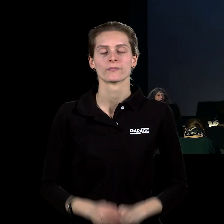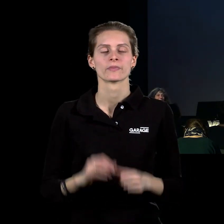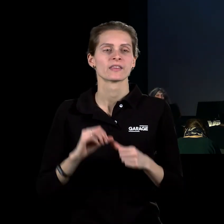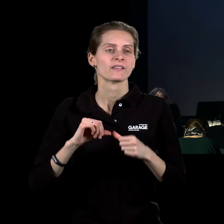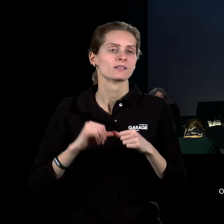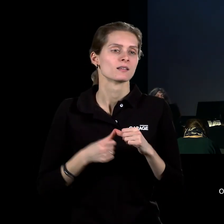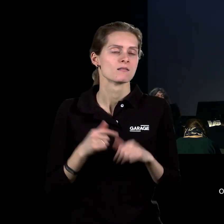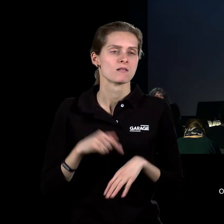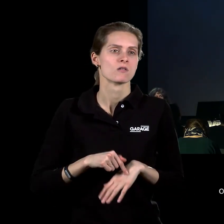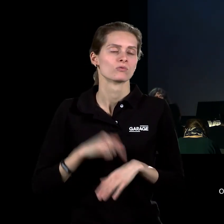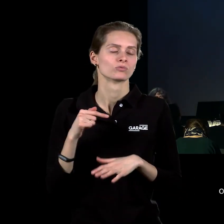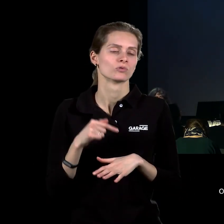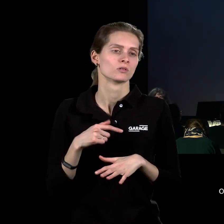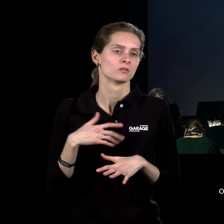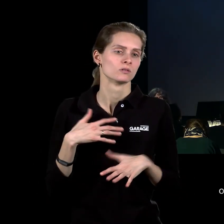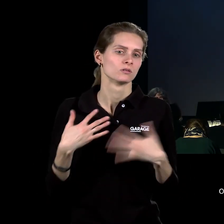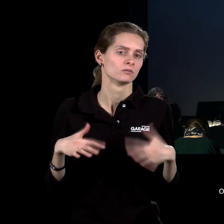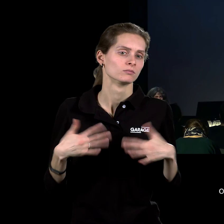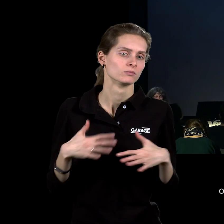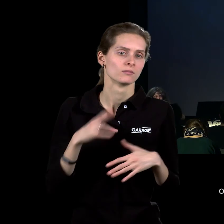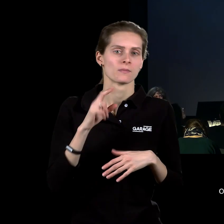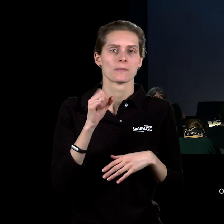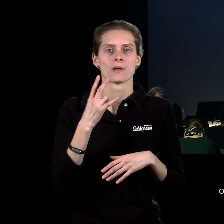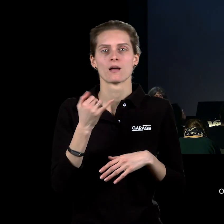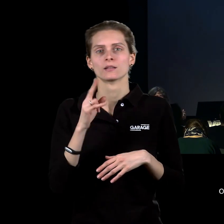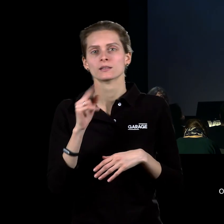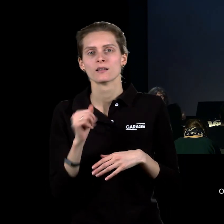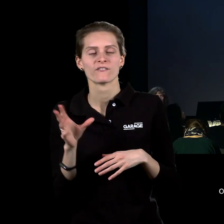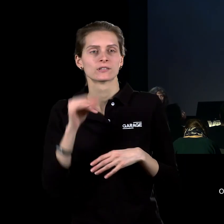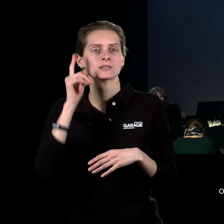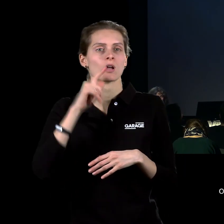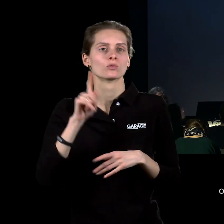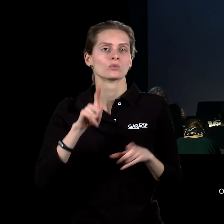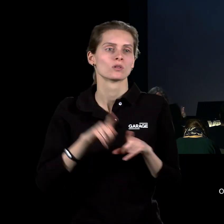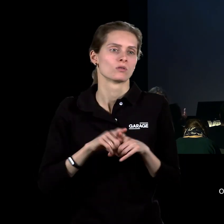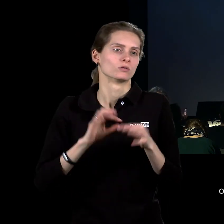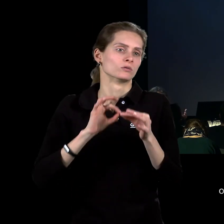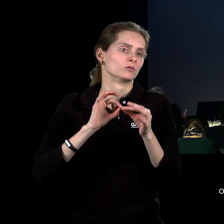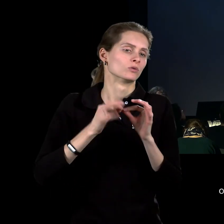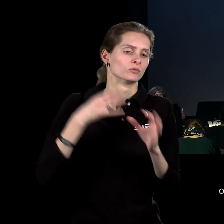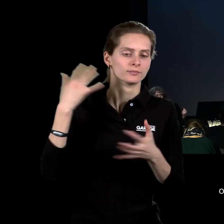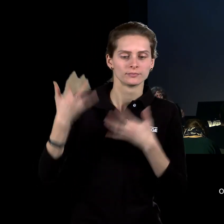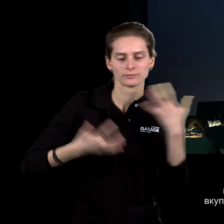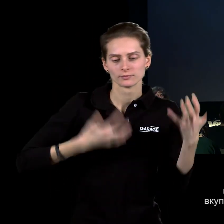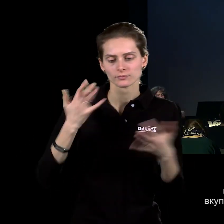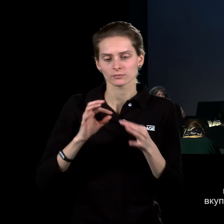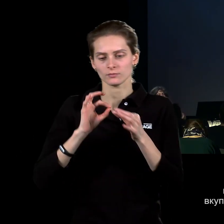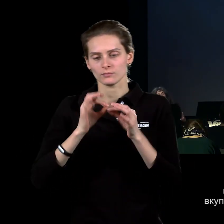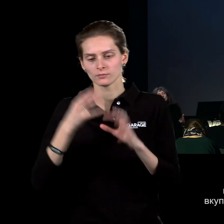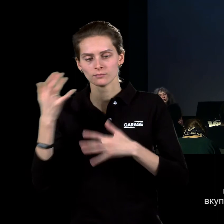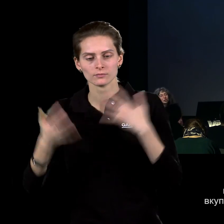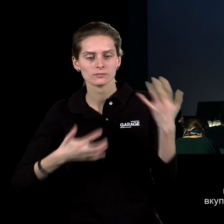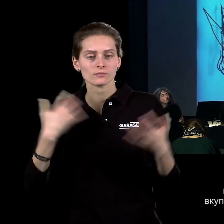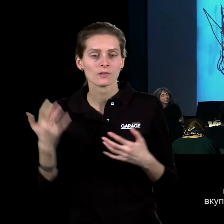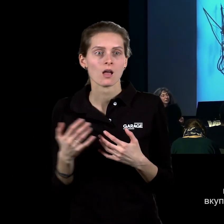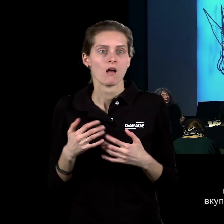ощущение путаницы, это ощущение паники, которая связана, да, все знают, как сложно распутать что-то, что нужно распутать, и какое